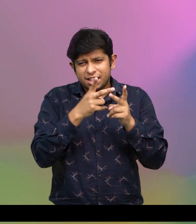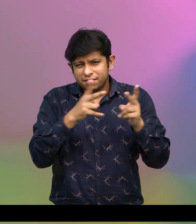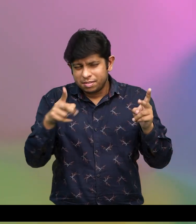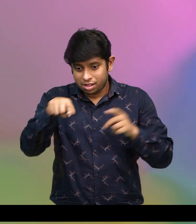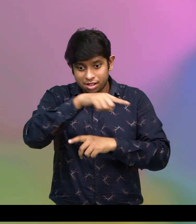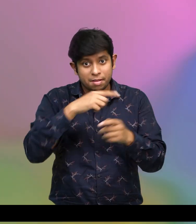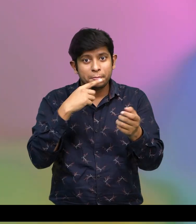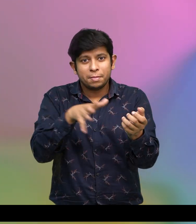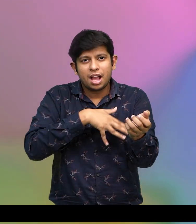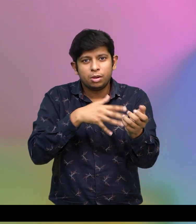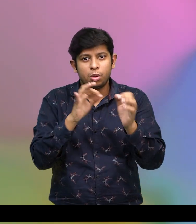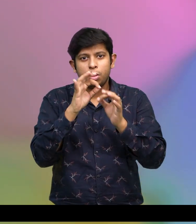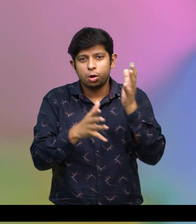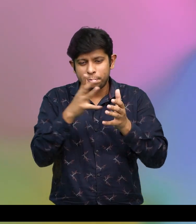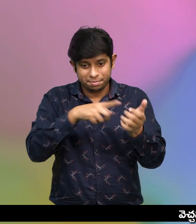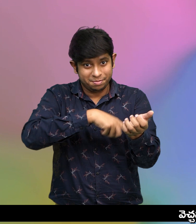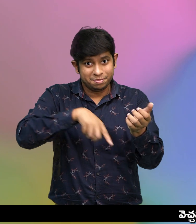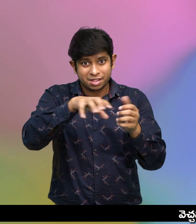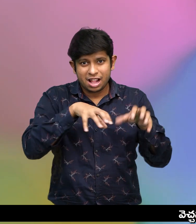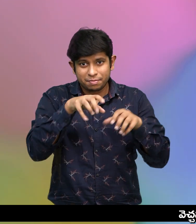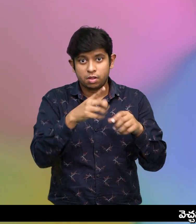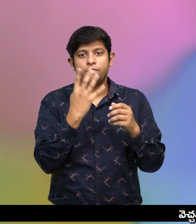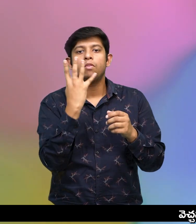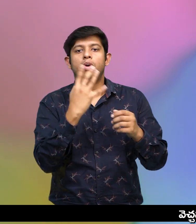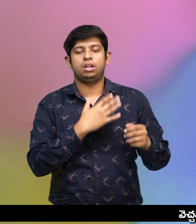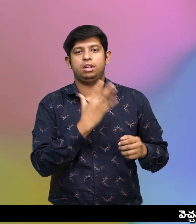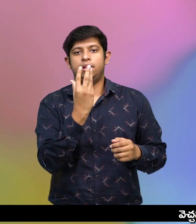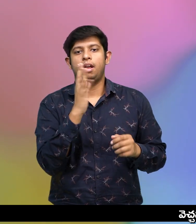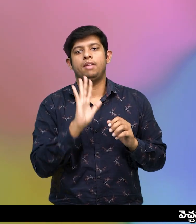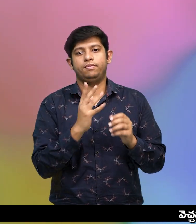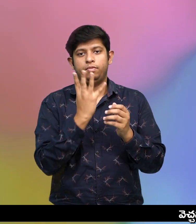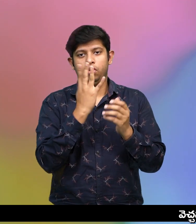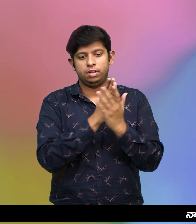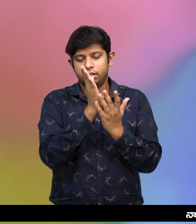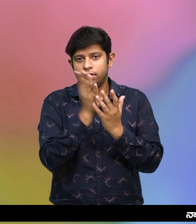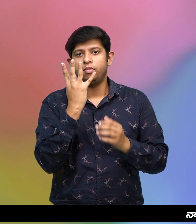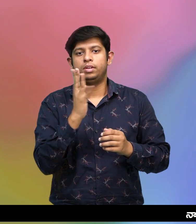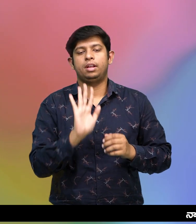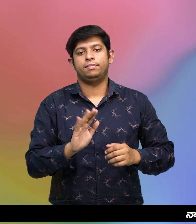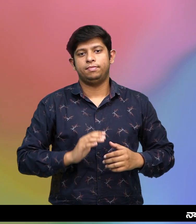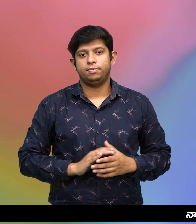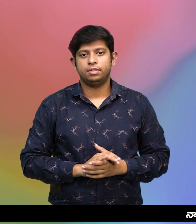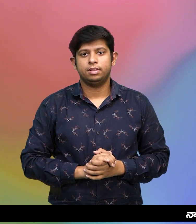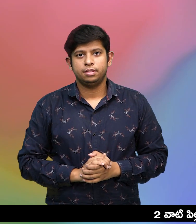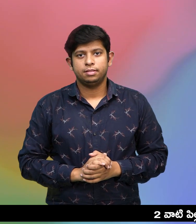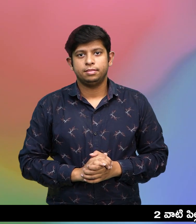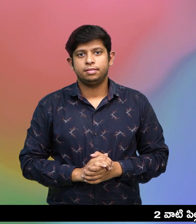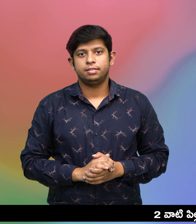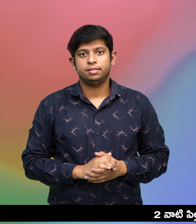1 క్షీరదాలు వెచ్చని రక్తం కలిగిన జంతువులు. 4 గదుల హృదయాలు. 2